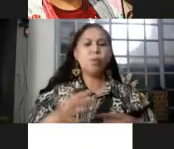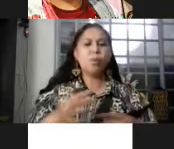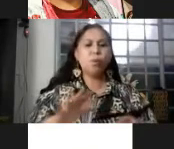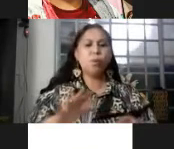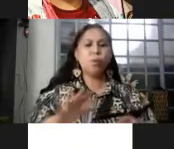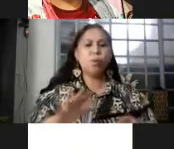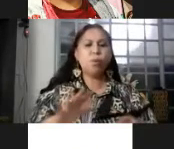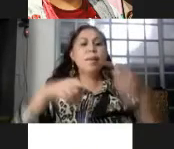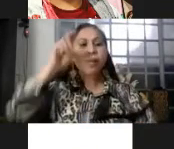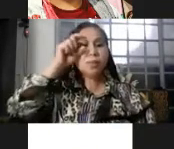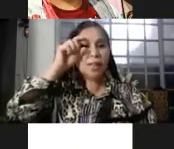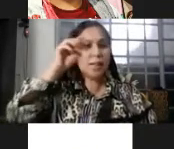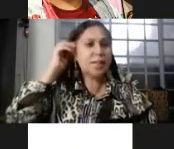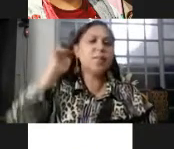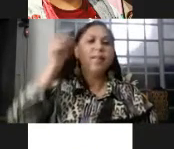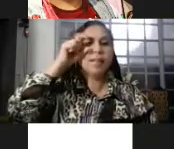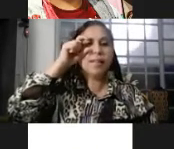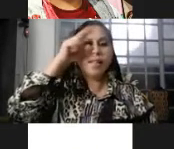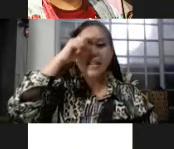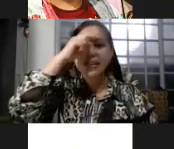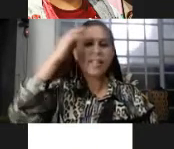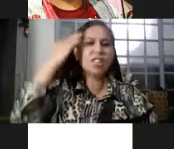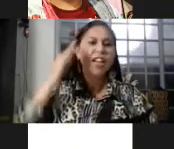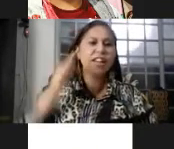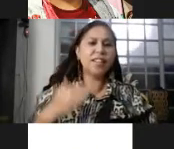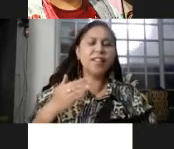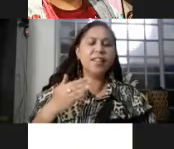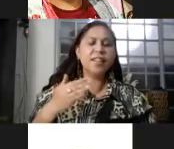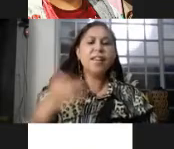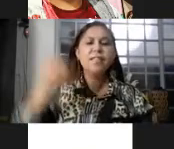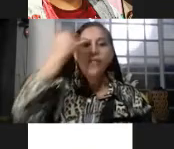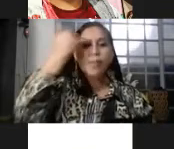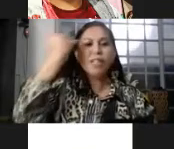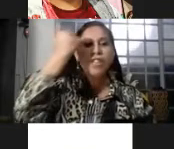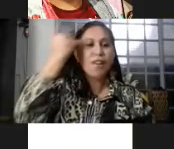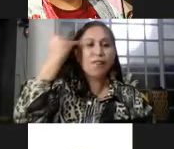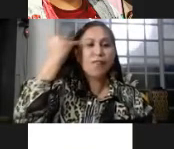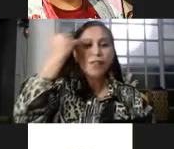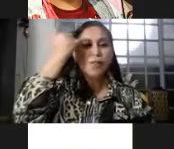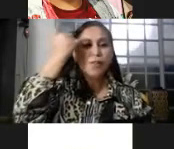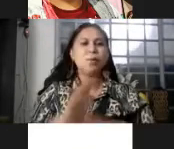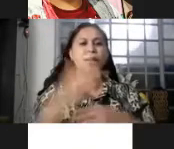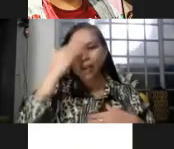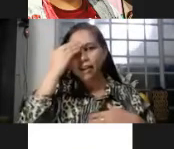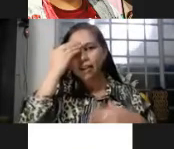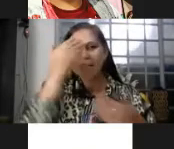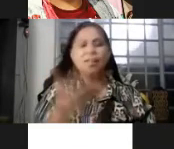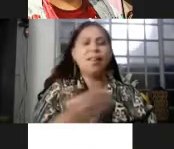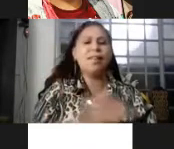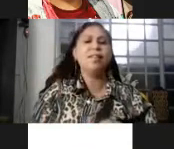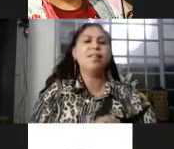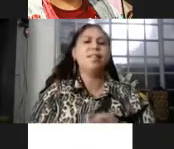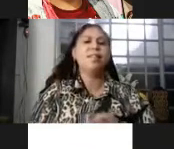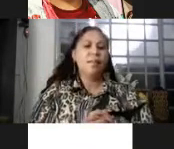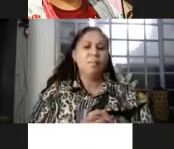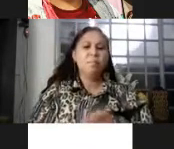ficou. Depois, com certeza, Andressa, né, Jaqueline. Teve também Jefferson que ajudou, eu até agradeci a